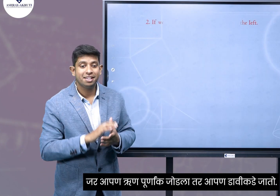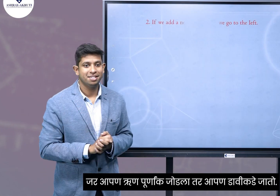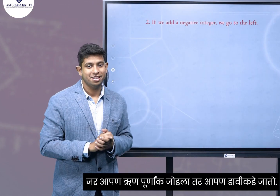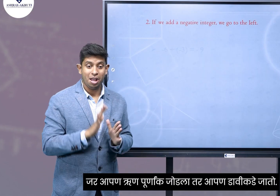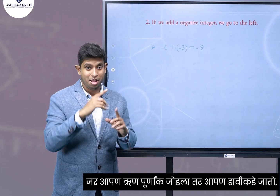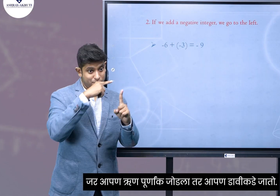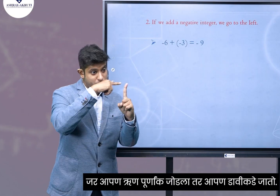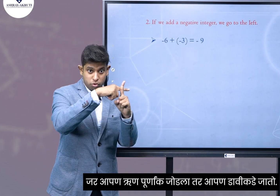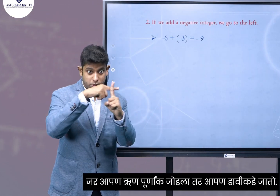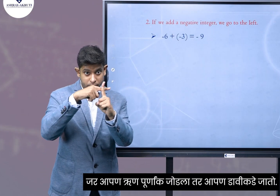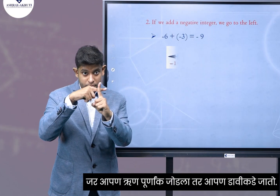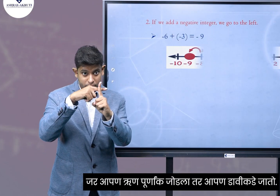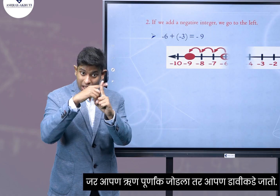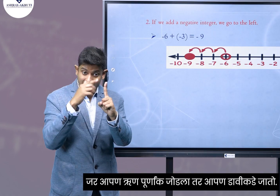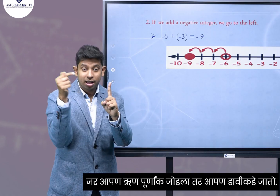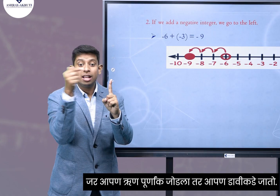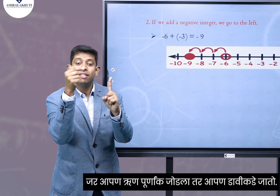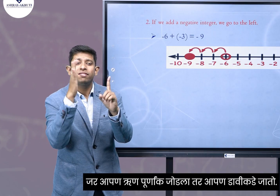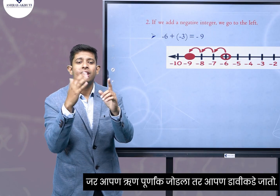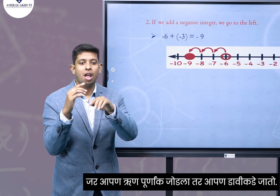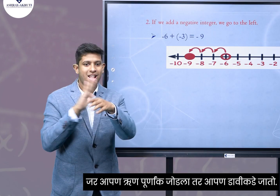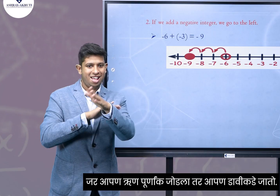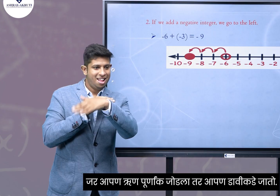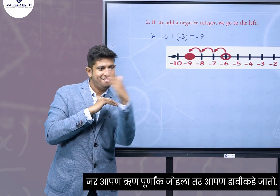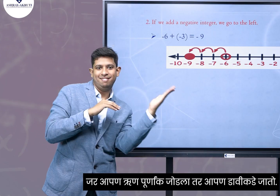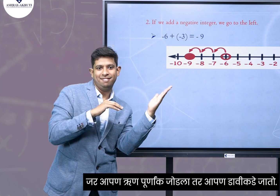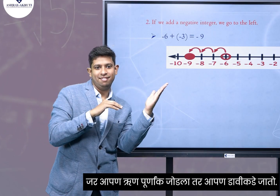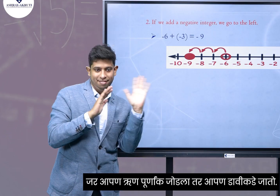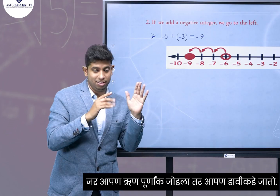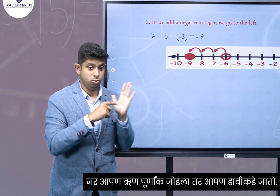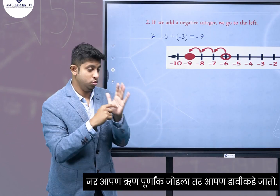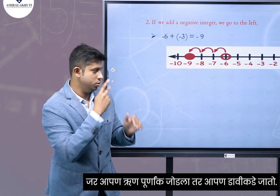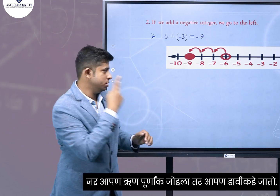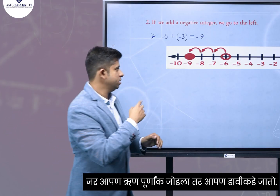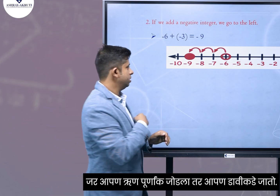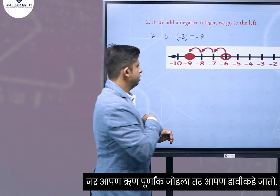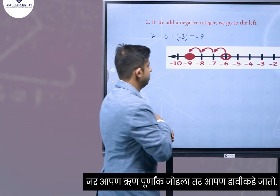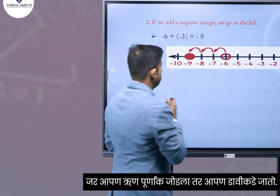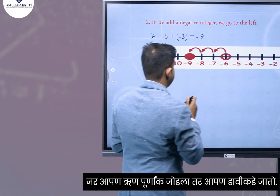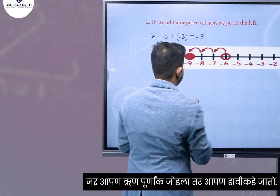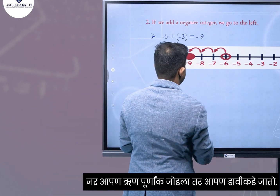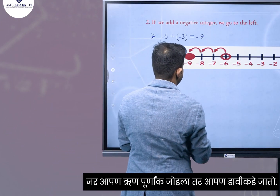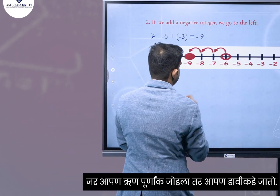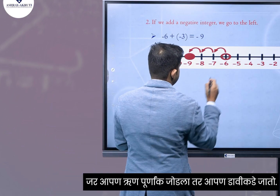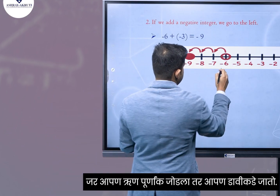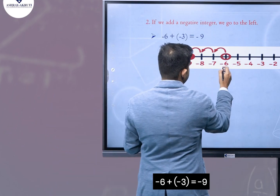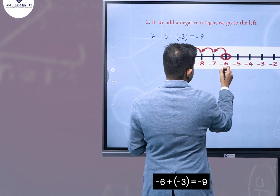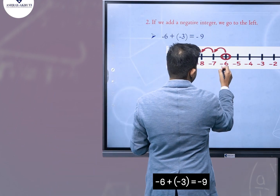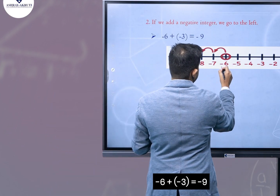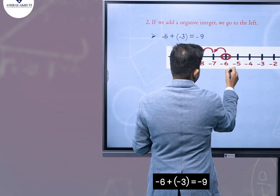दुसरा, जर आपण ऋण पूर्णांक जोडला तर आपण डावीकडे जातो. 6 plus